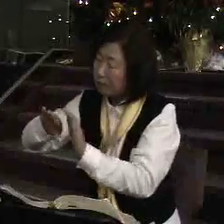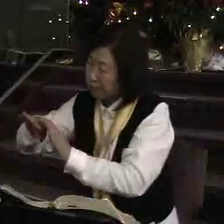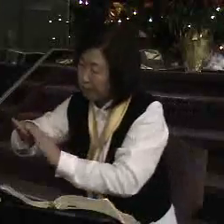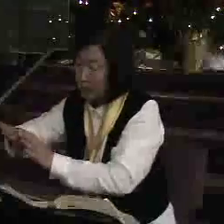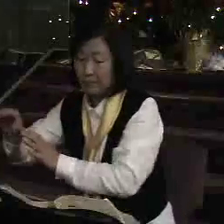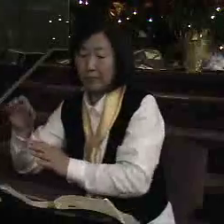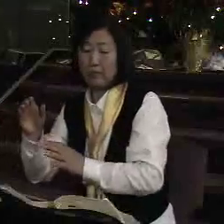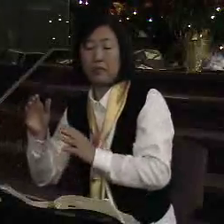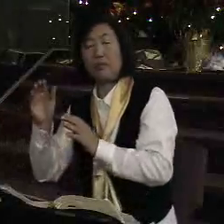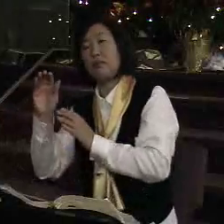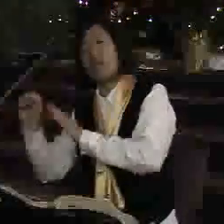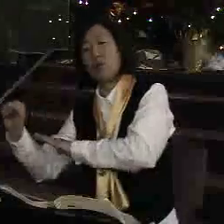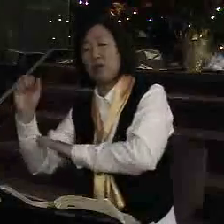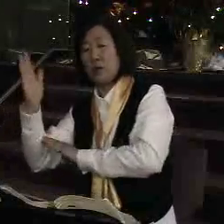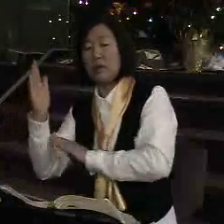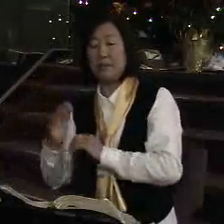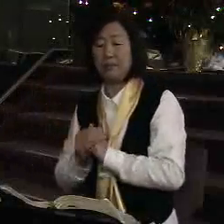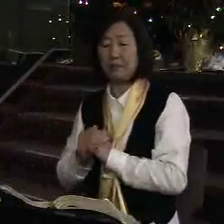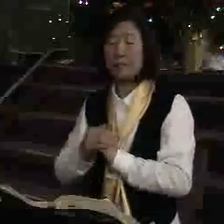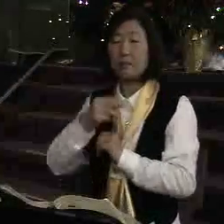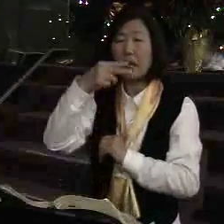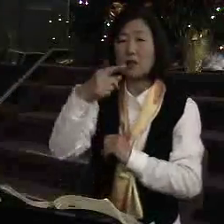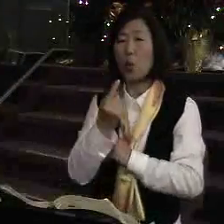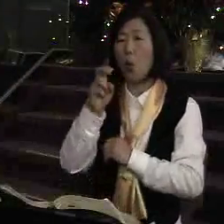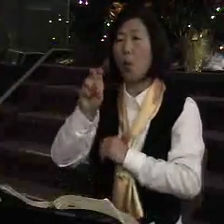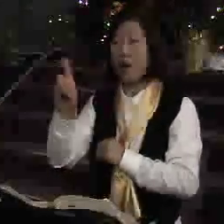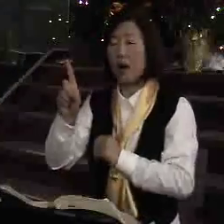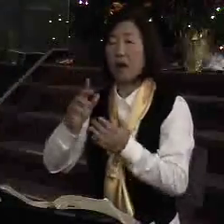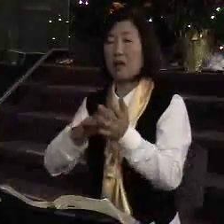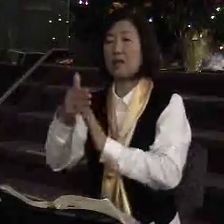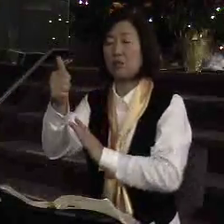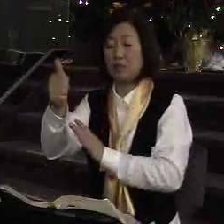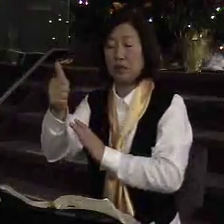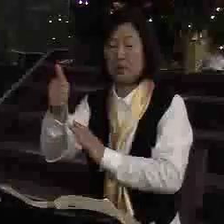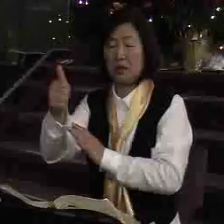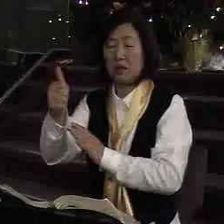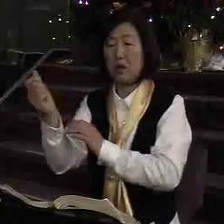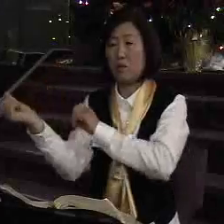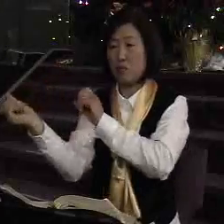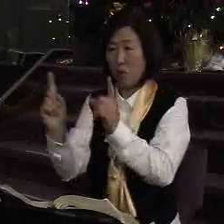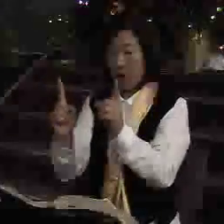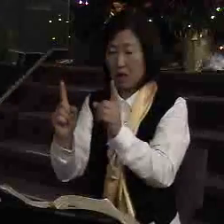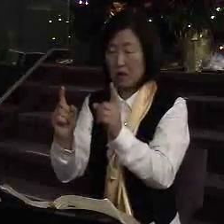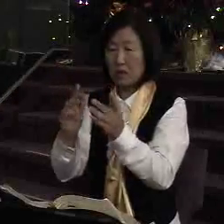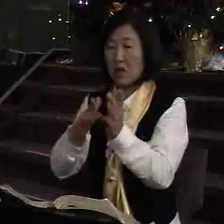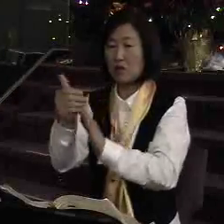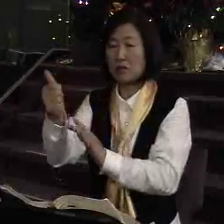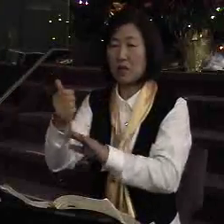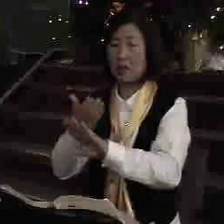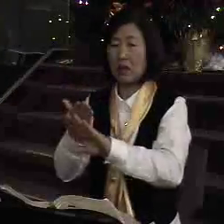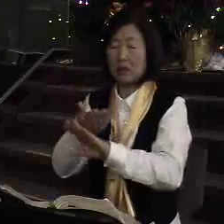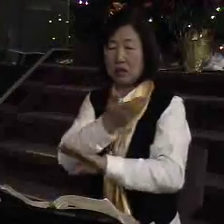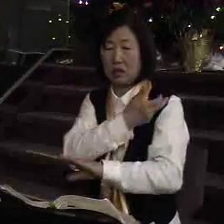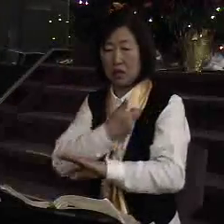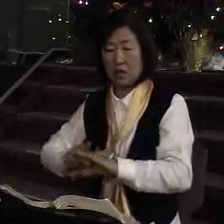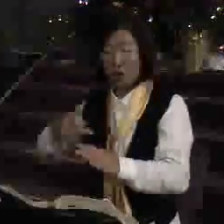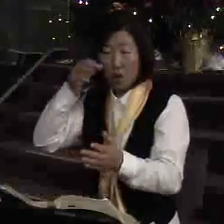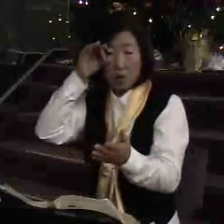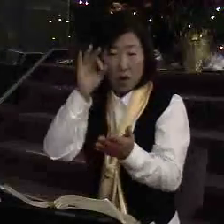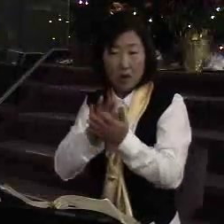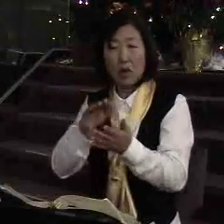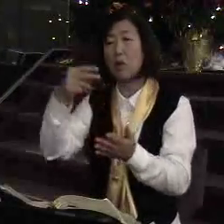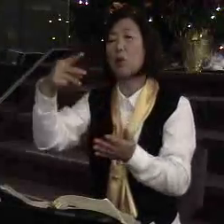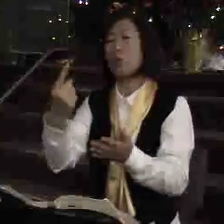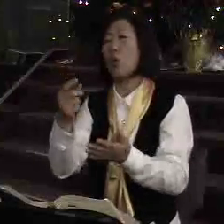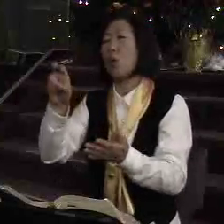말씀을 하시죠. 도마가 예수님의 이제 예수님이 부활하신 예수님을 다른 제자들은 보았는데 도마가